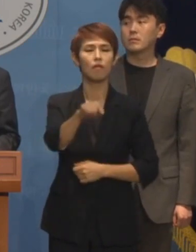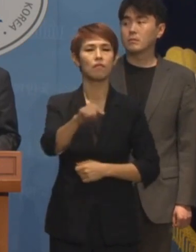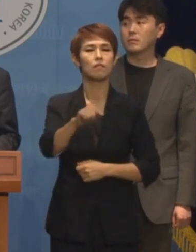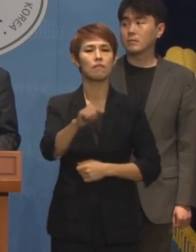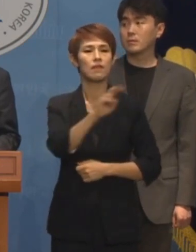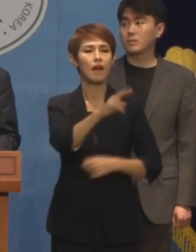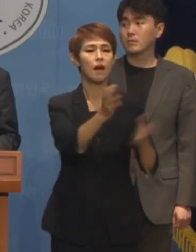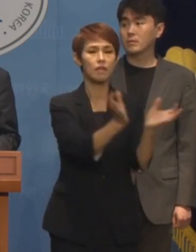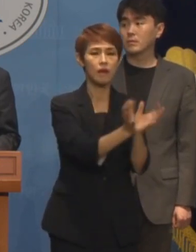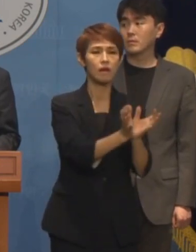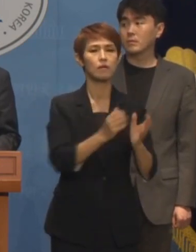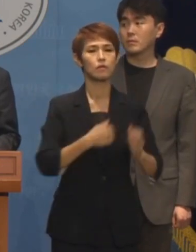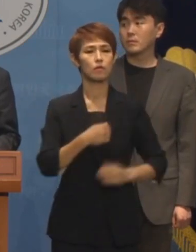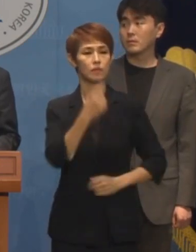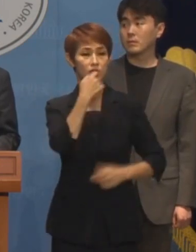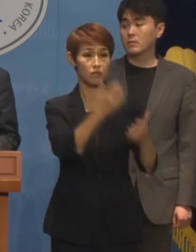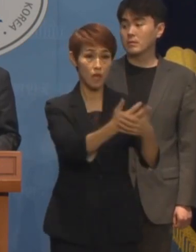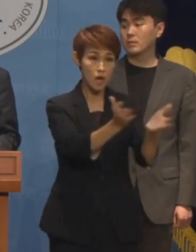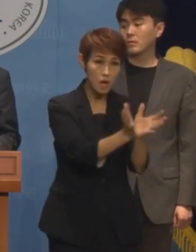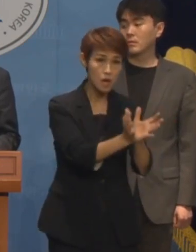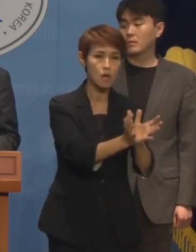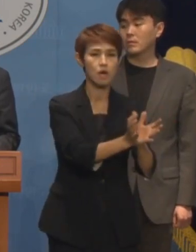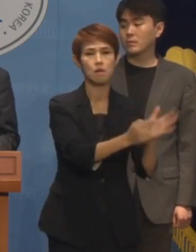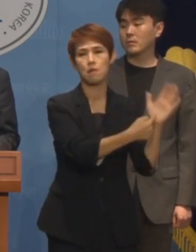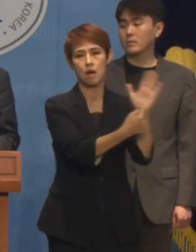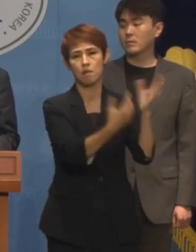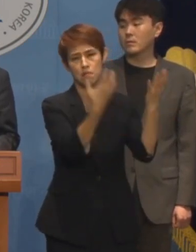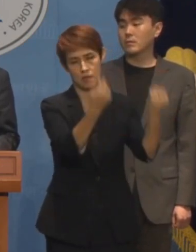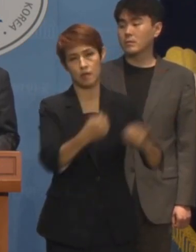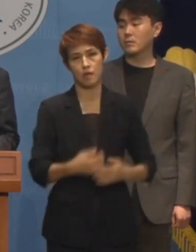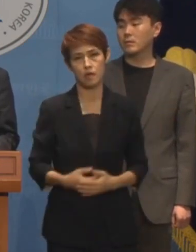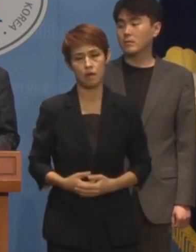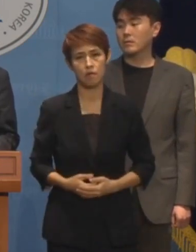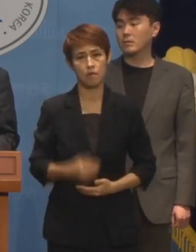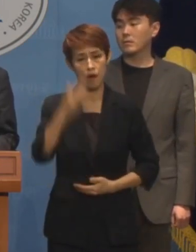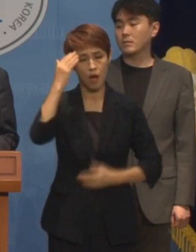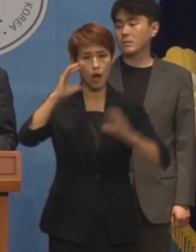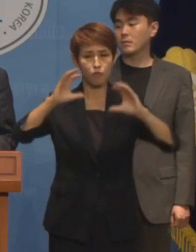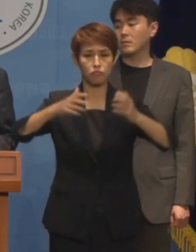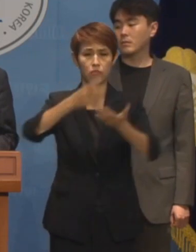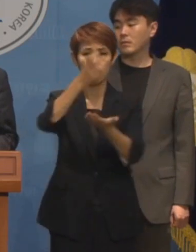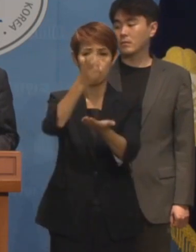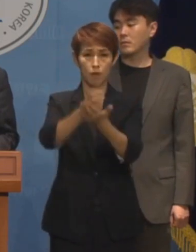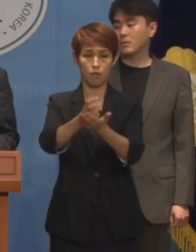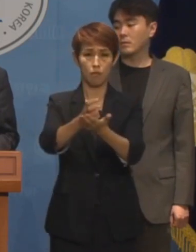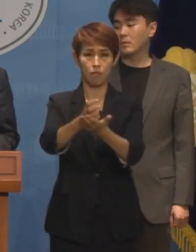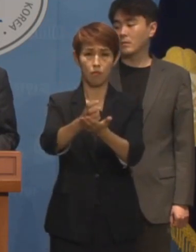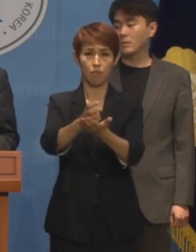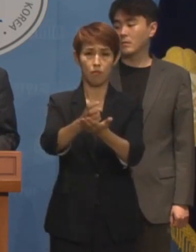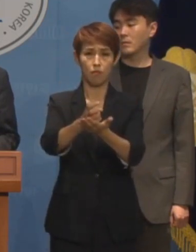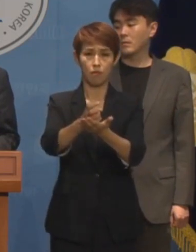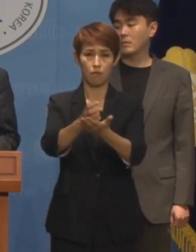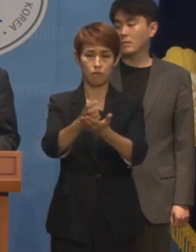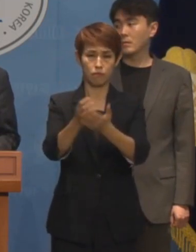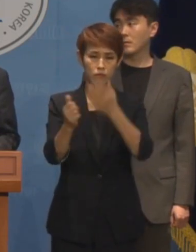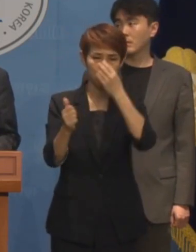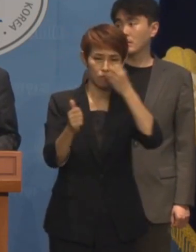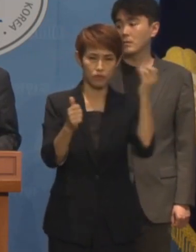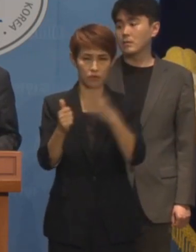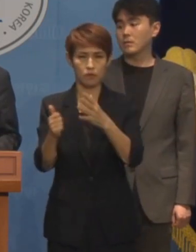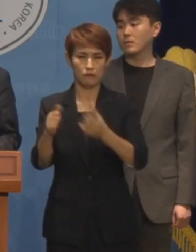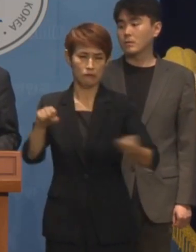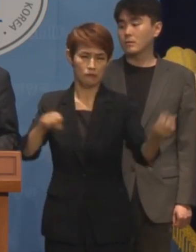되어 있습니다. 이는 정상적인 대한민국 헌법 질서를 뒤엎겠다는 것입니다.